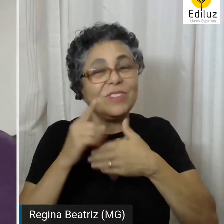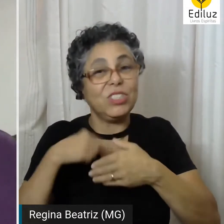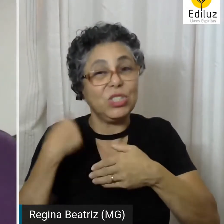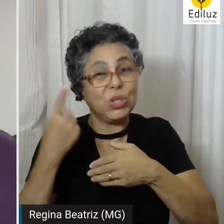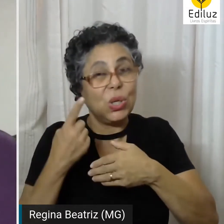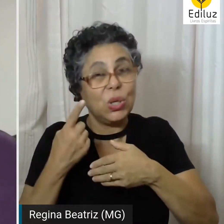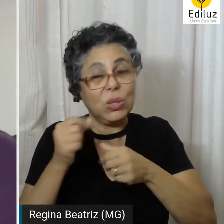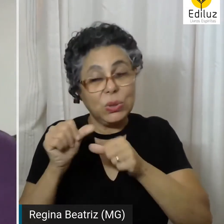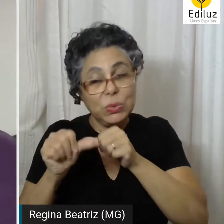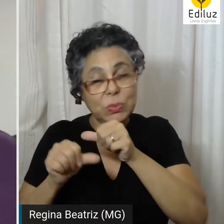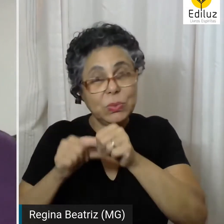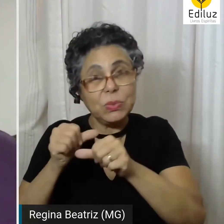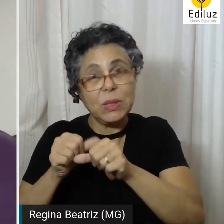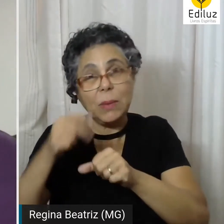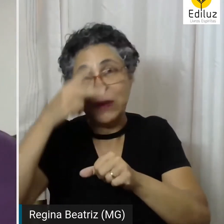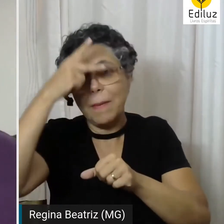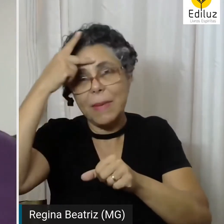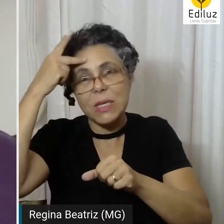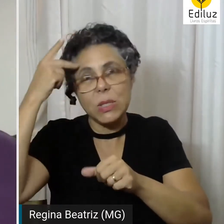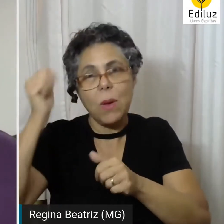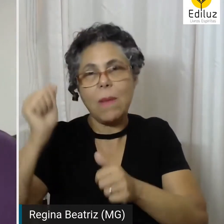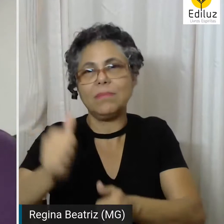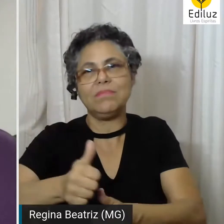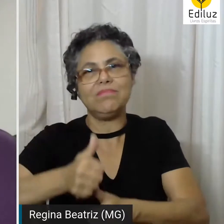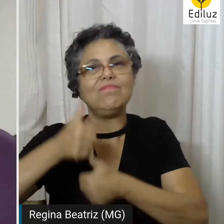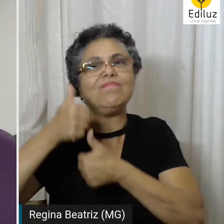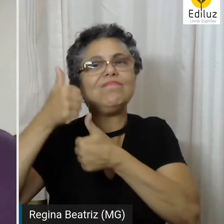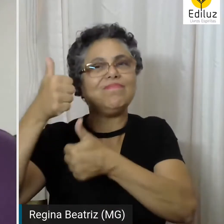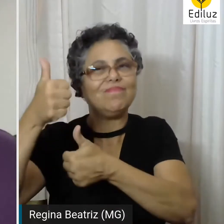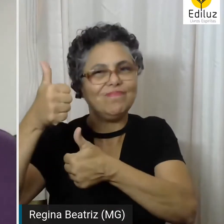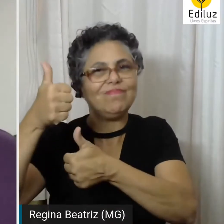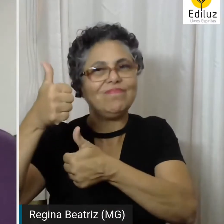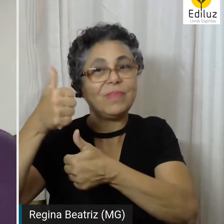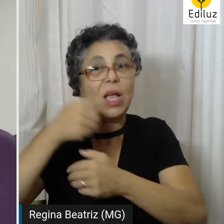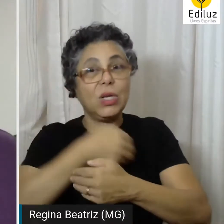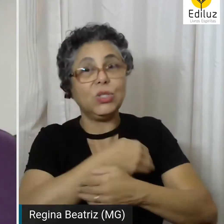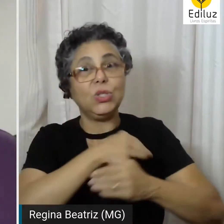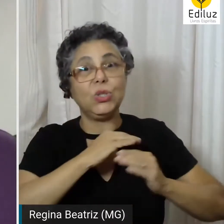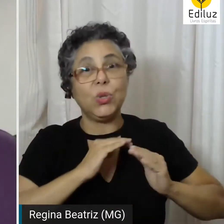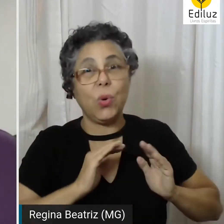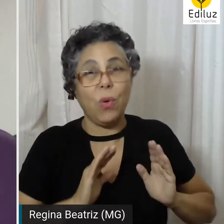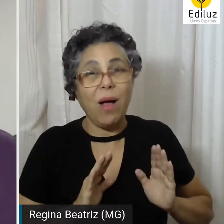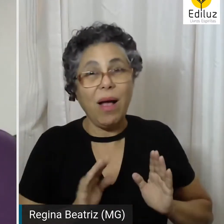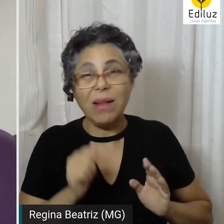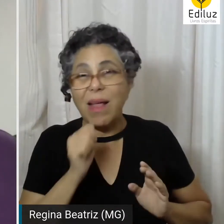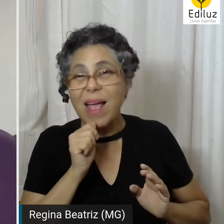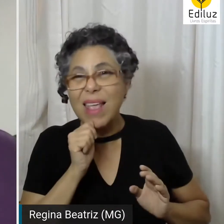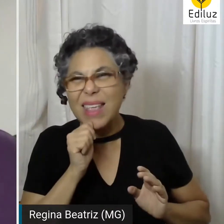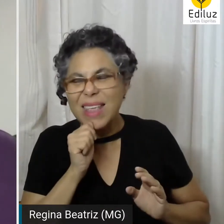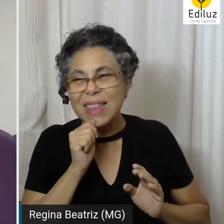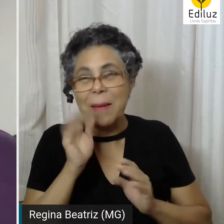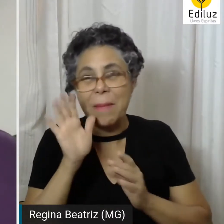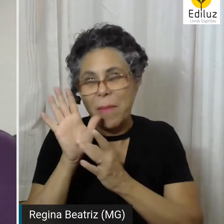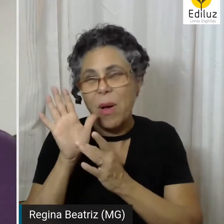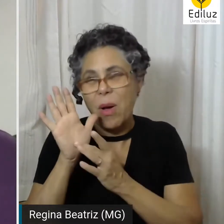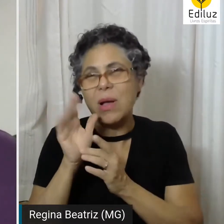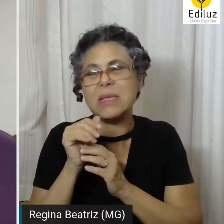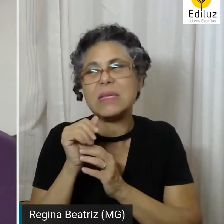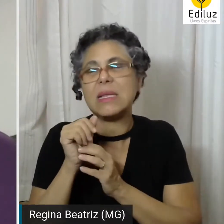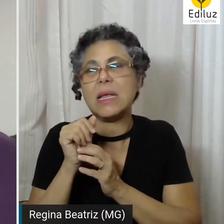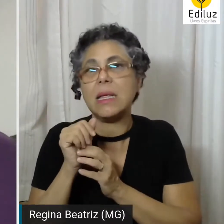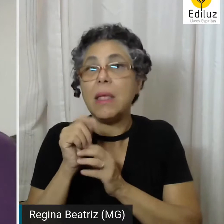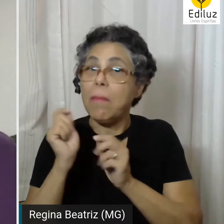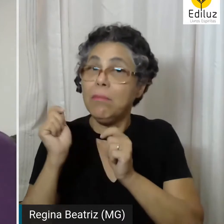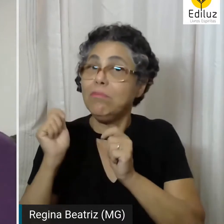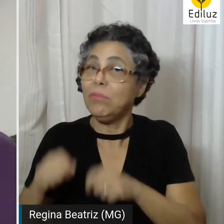pessoas verdadeiramente melhores. Joana, ainda que de forma contundente, ela nos mostra que é